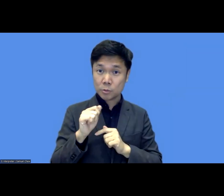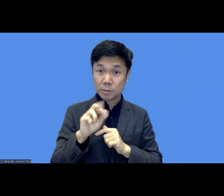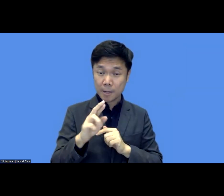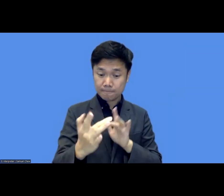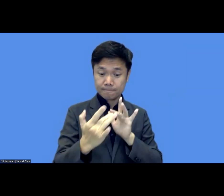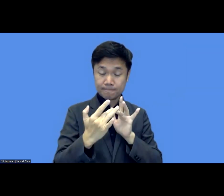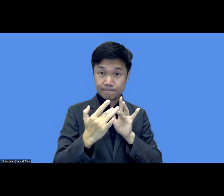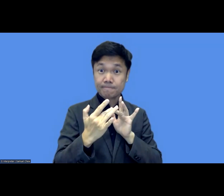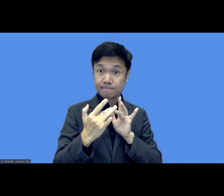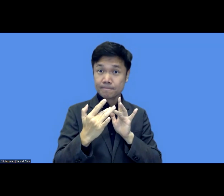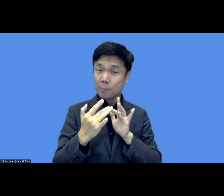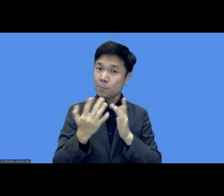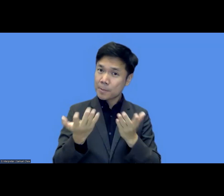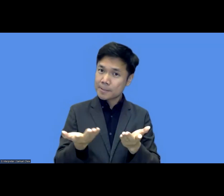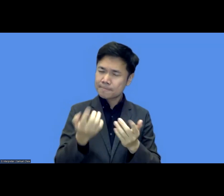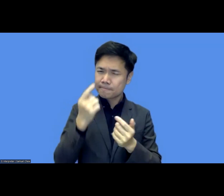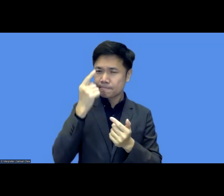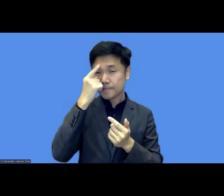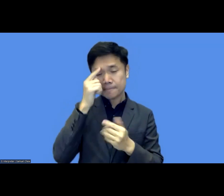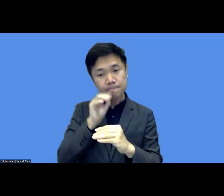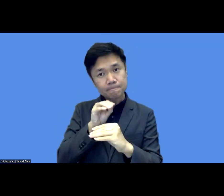cómo podemos estar en contacto con